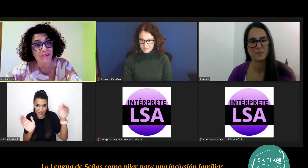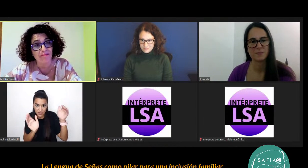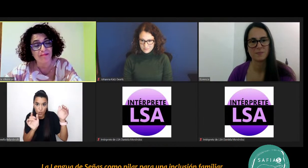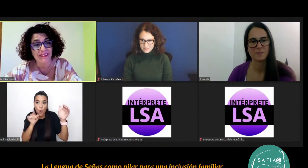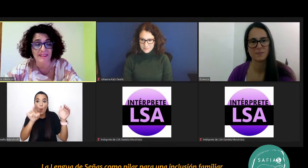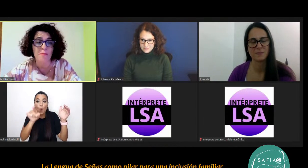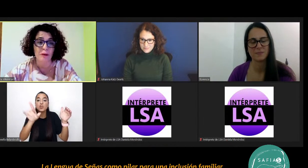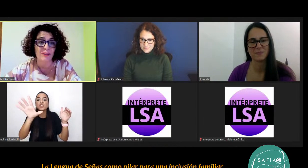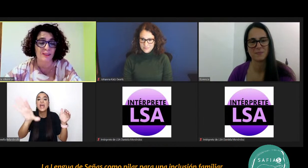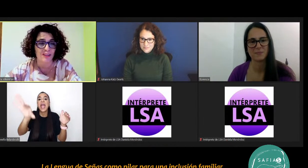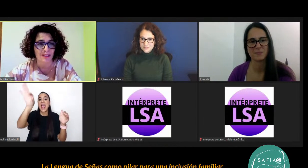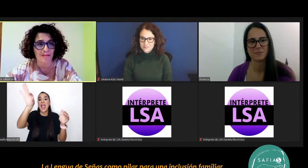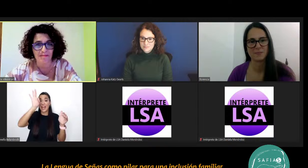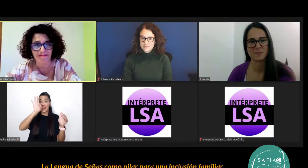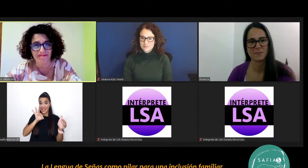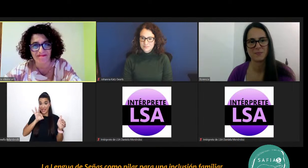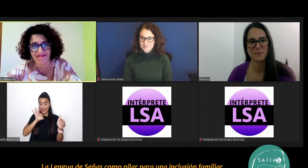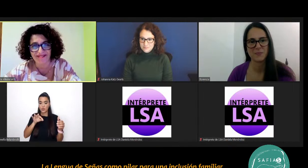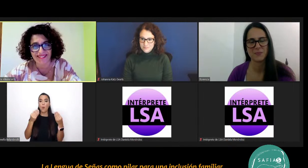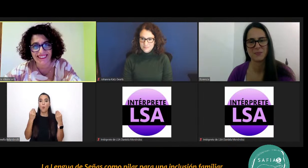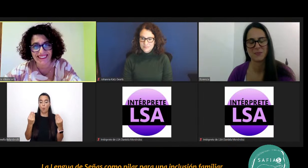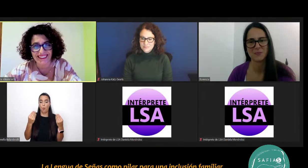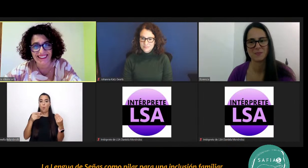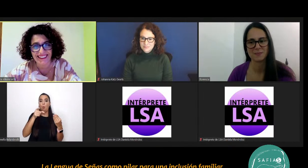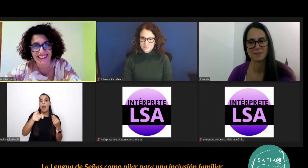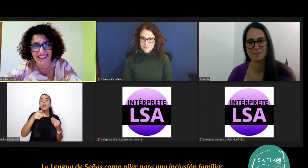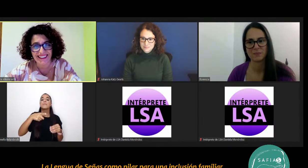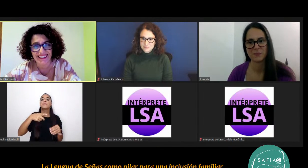oral? Te están preguntando eso.